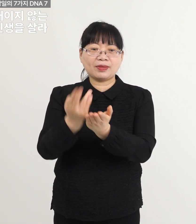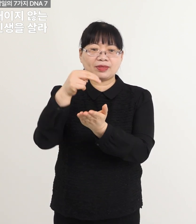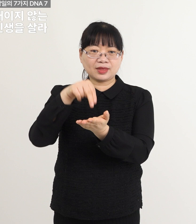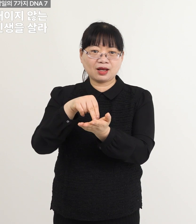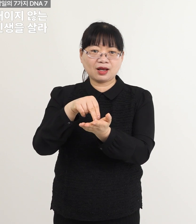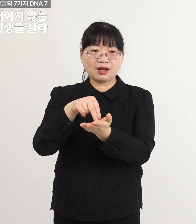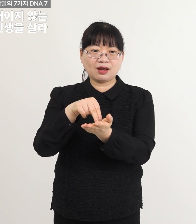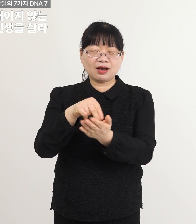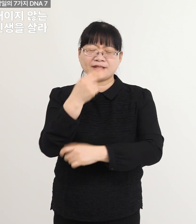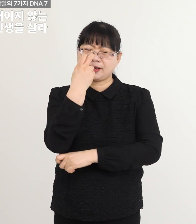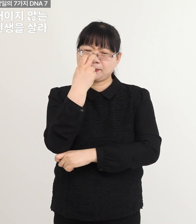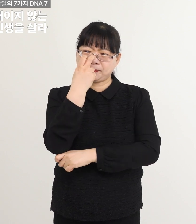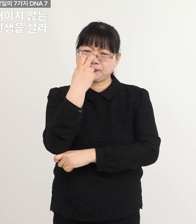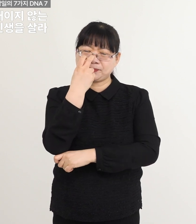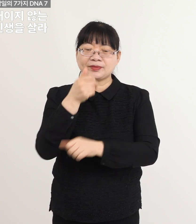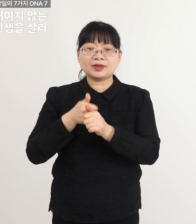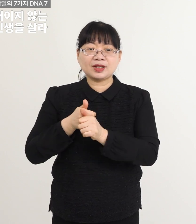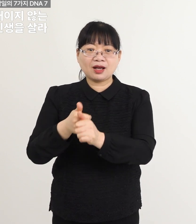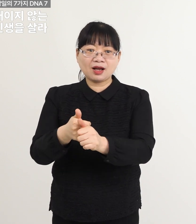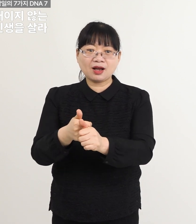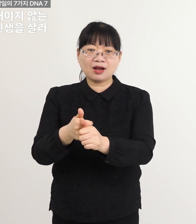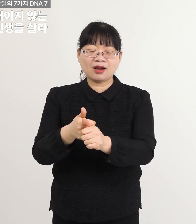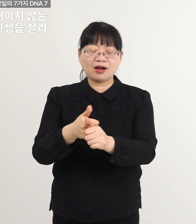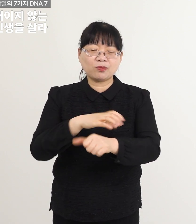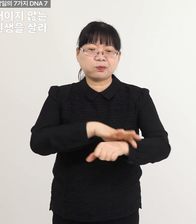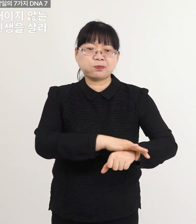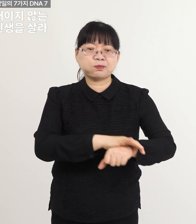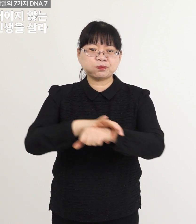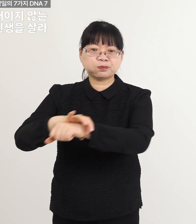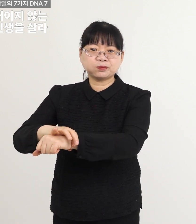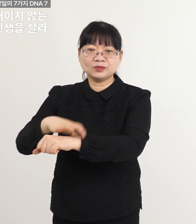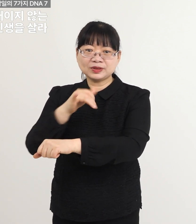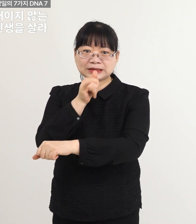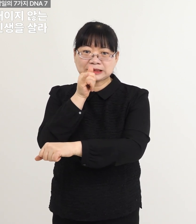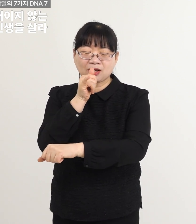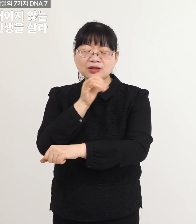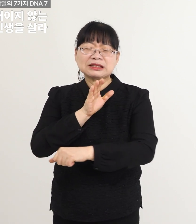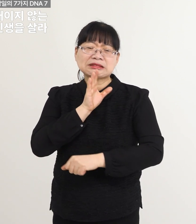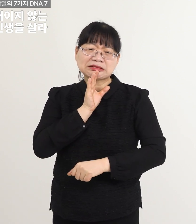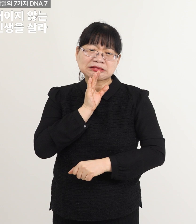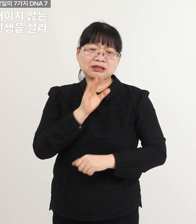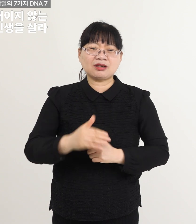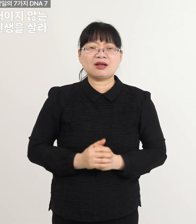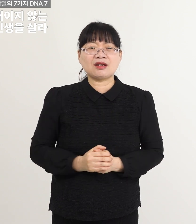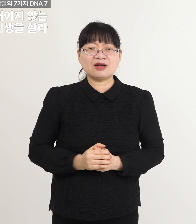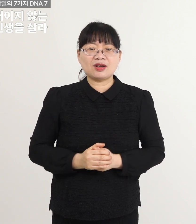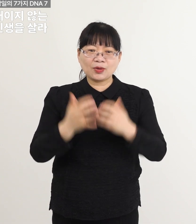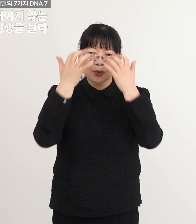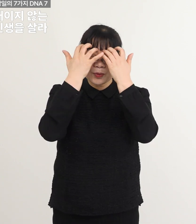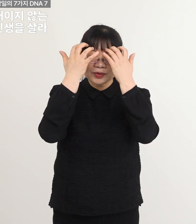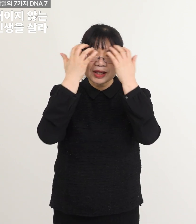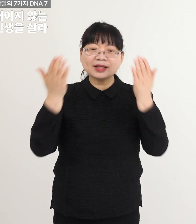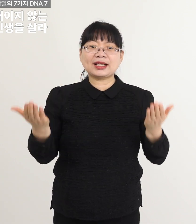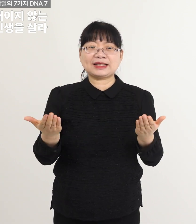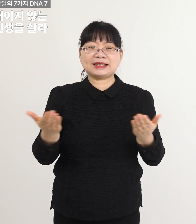타고 감시하에 호송된다는 것은 얼마나 고단한